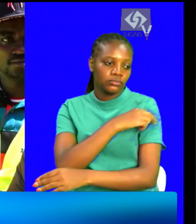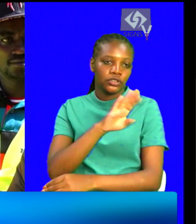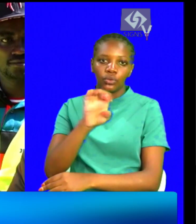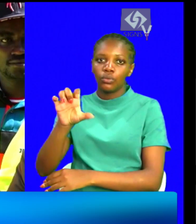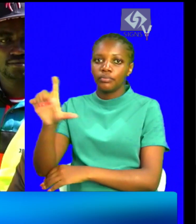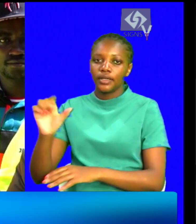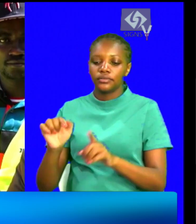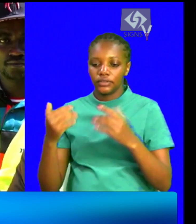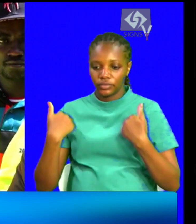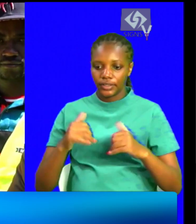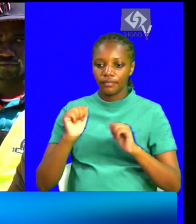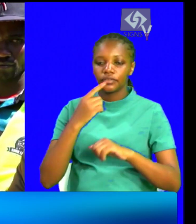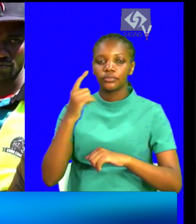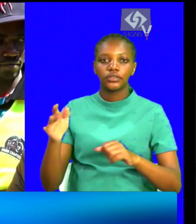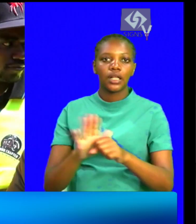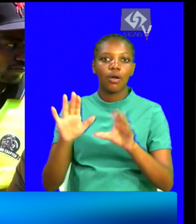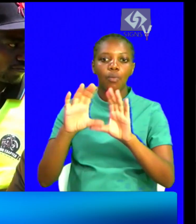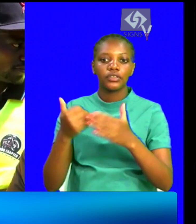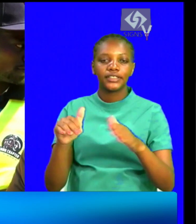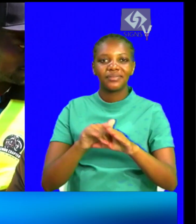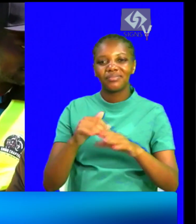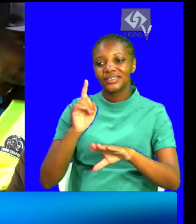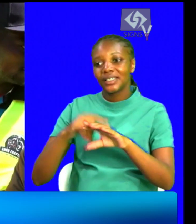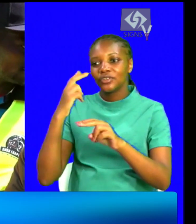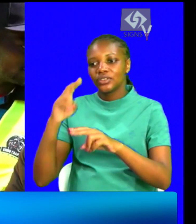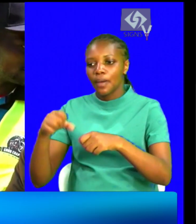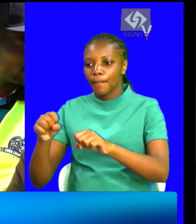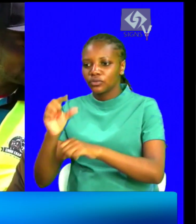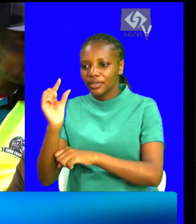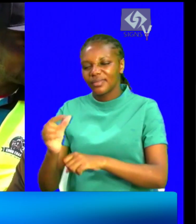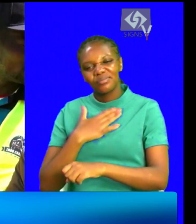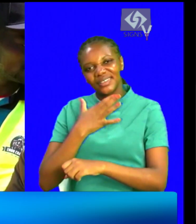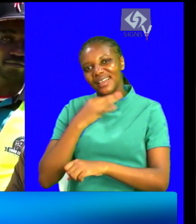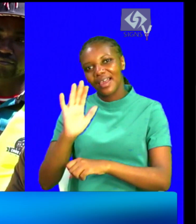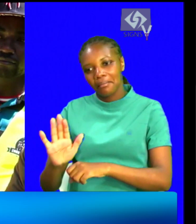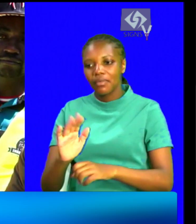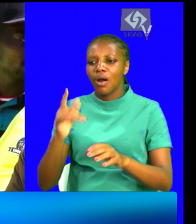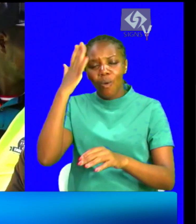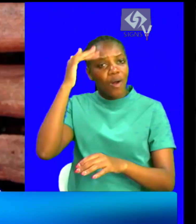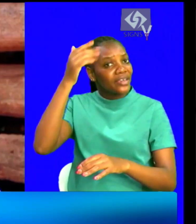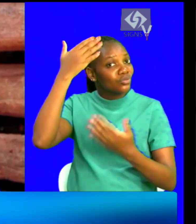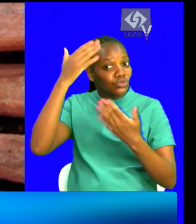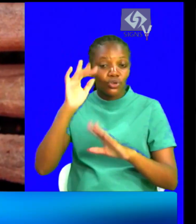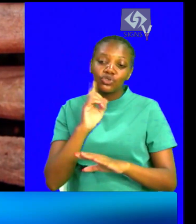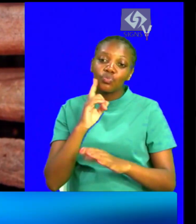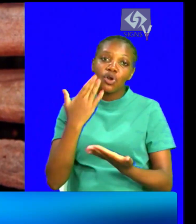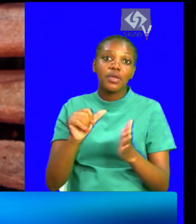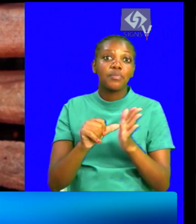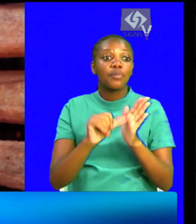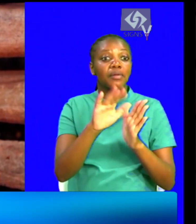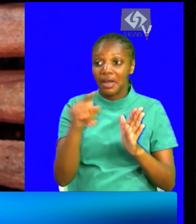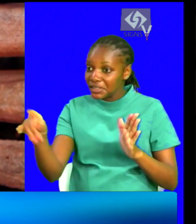watakiria hiyo bill. So mimi naweza ambia the entire community, ukiona mtu wa bodaboda mpende zaidi, sababu haujui